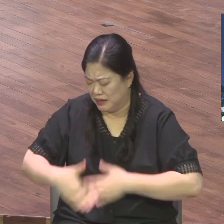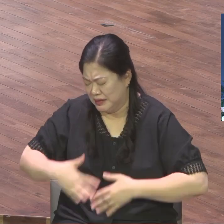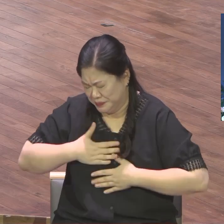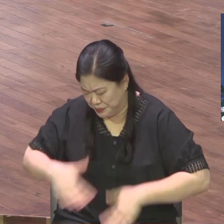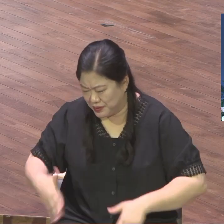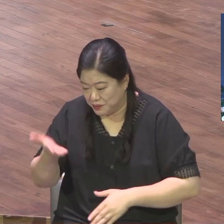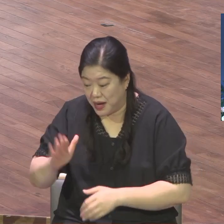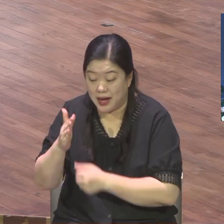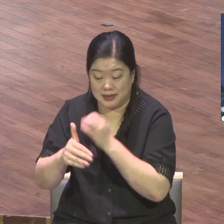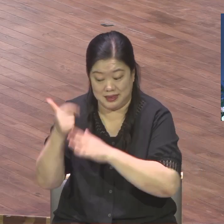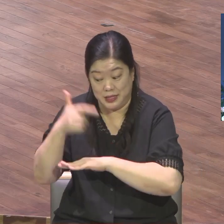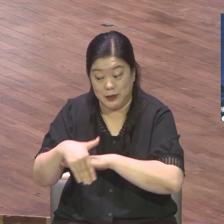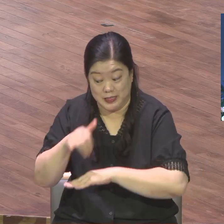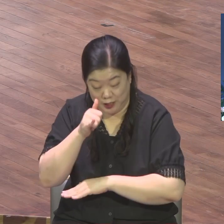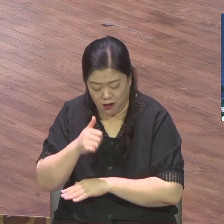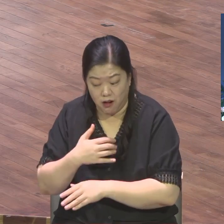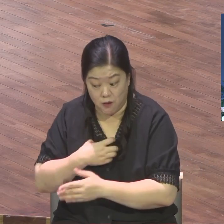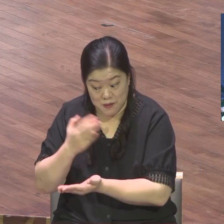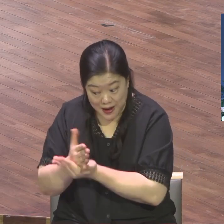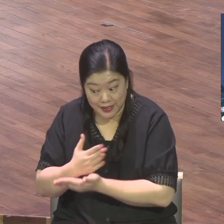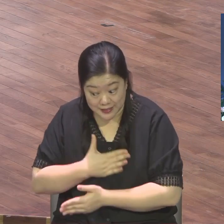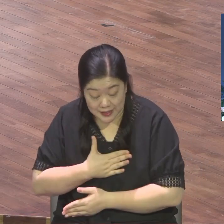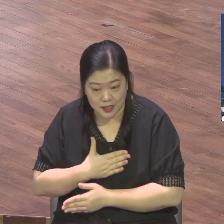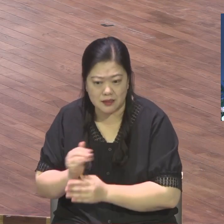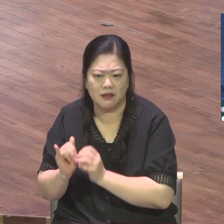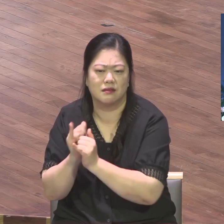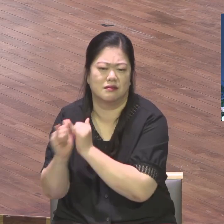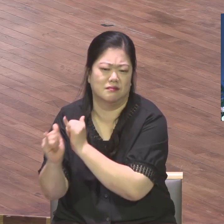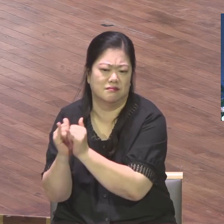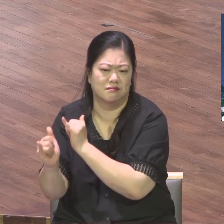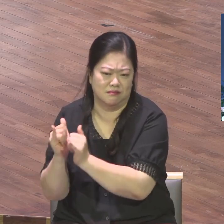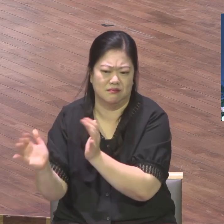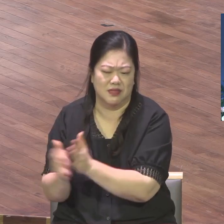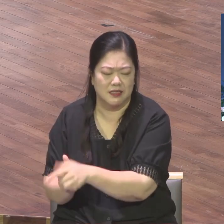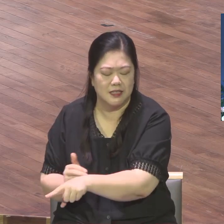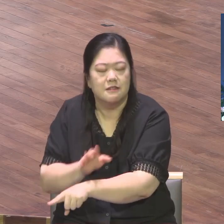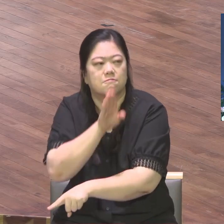가지시고 담대하게 당당하게